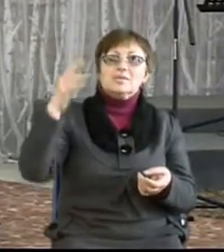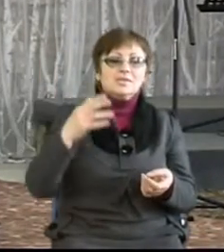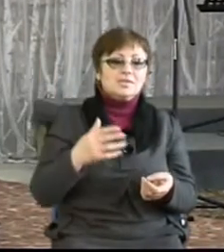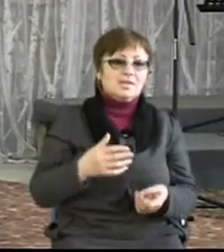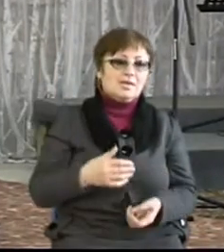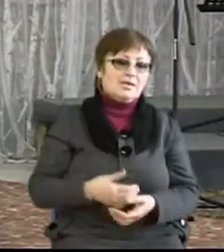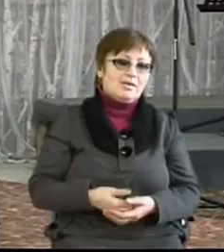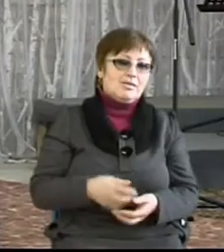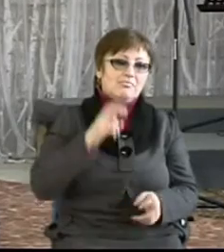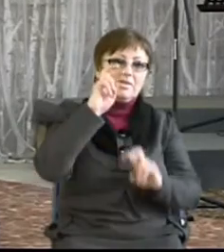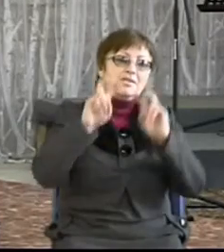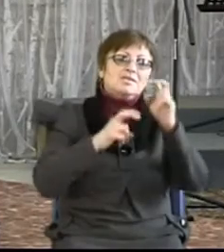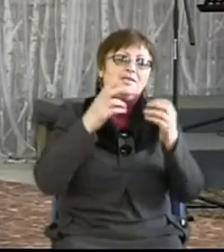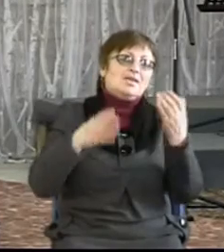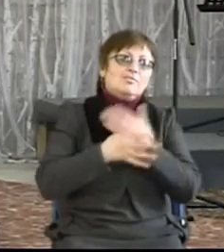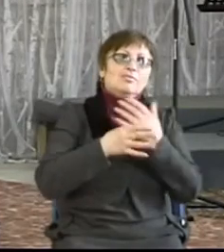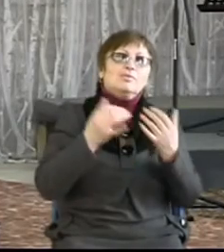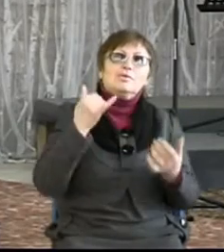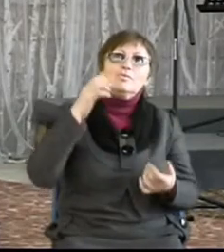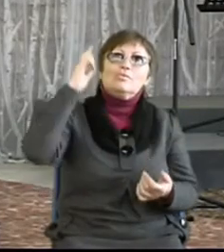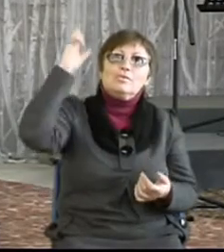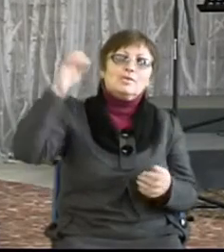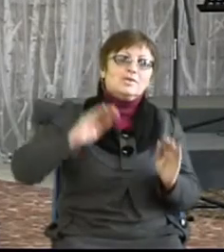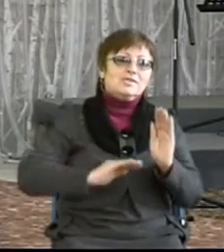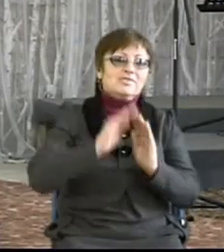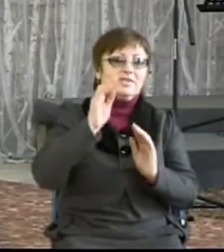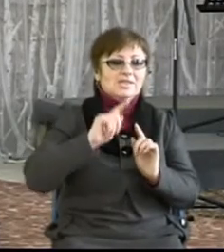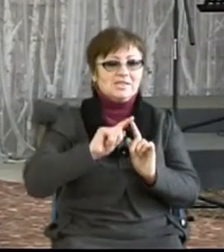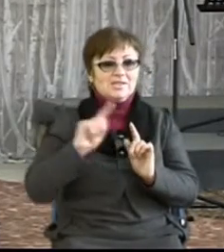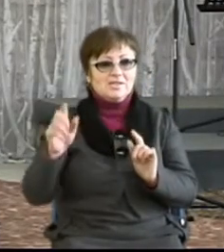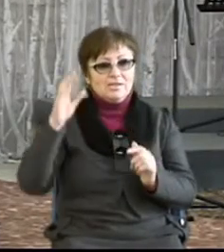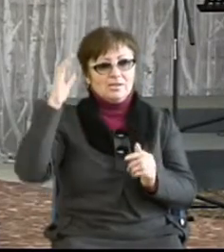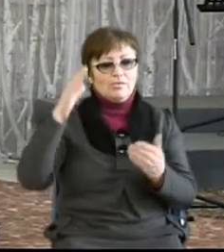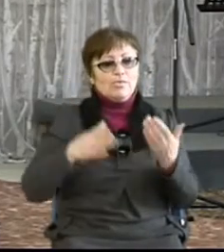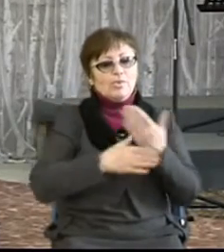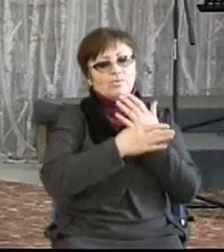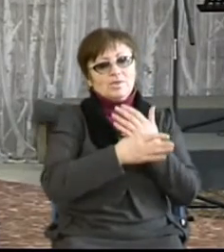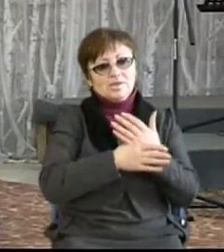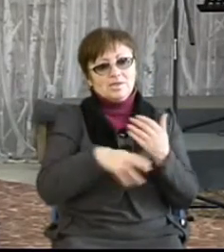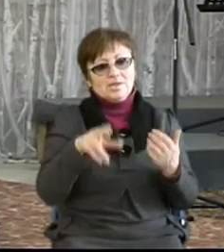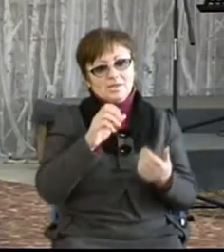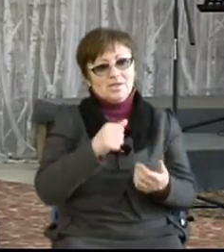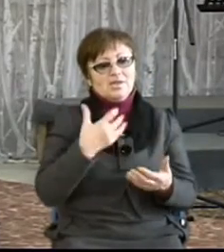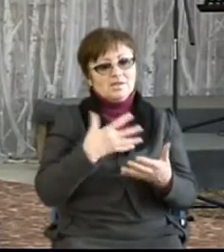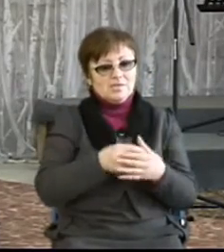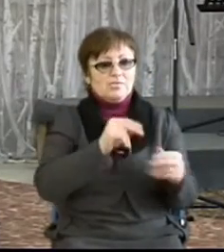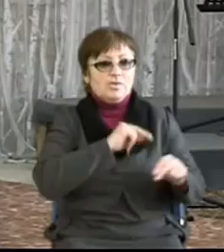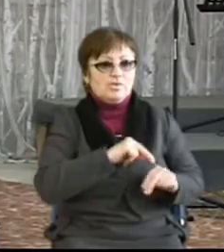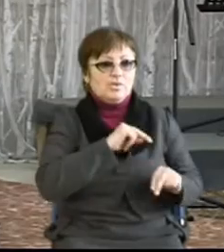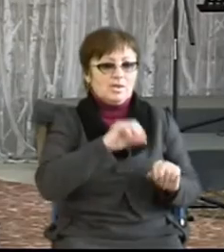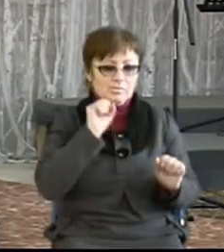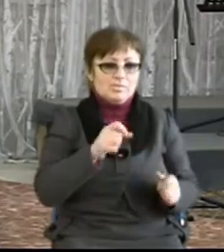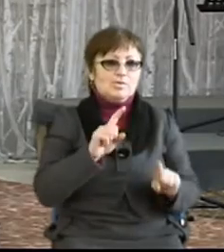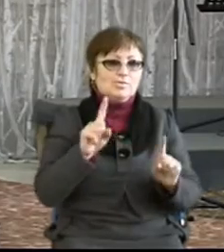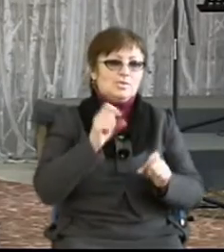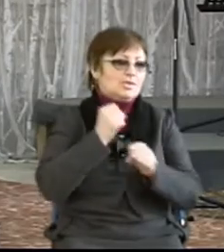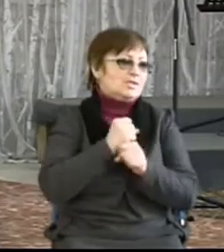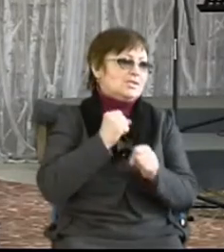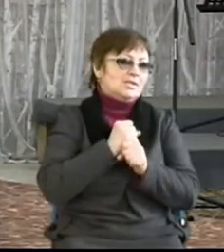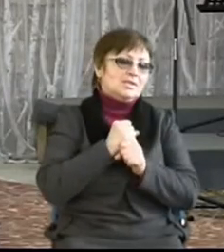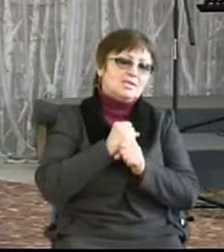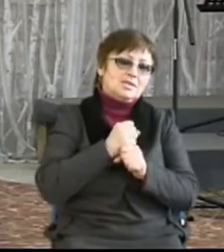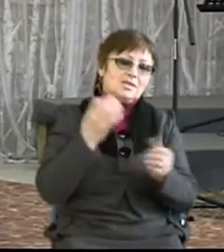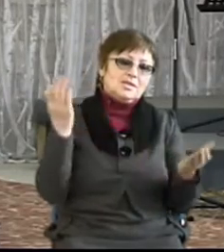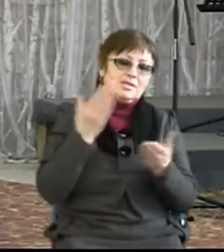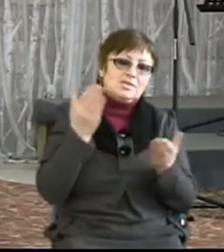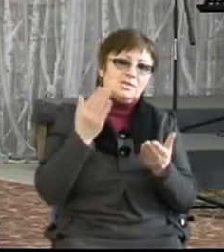небо, поискать помощи именно у Бога, сверхъестественной помощи. Да, какими-то своими трудами мы можем что-то сделать. Я как-то